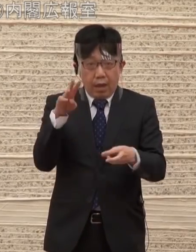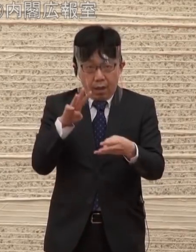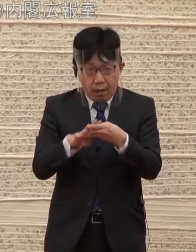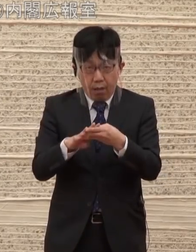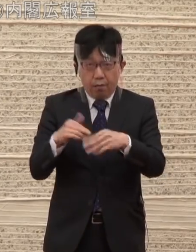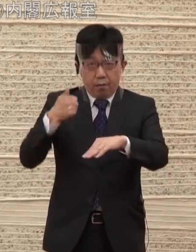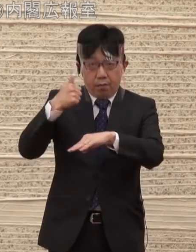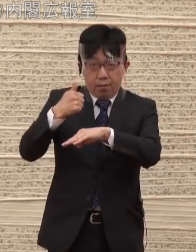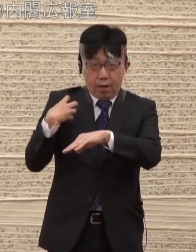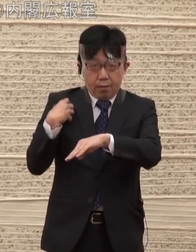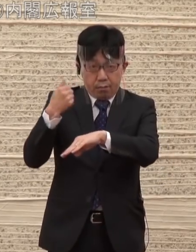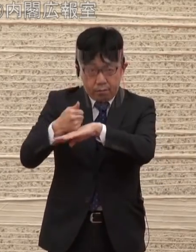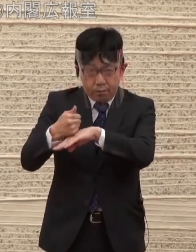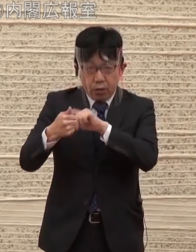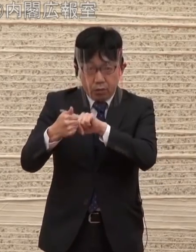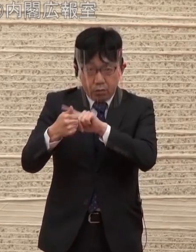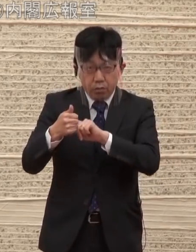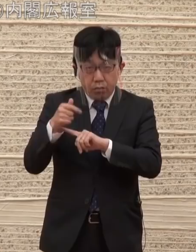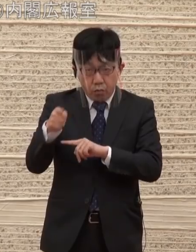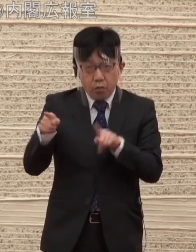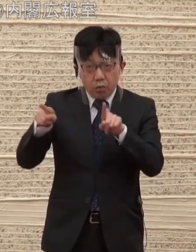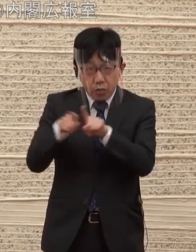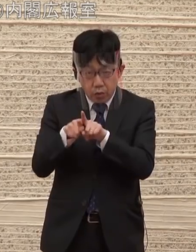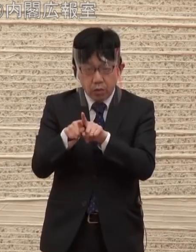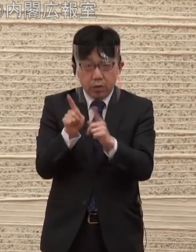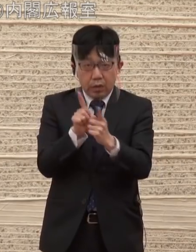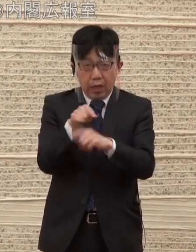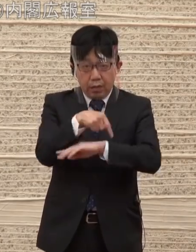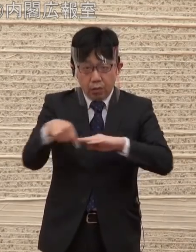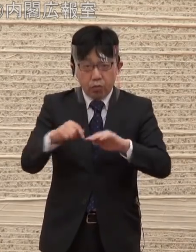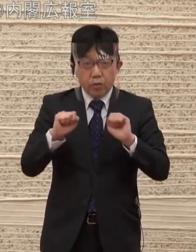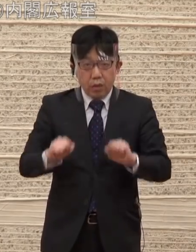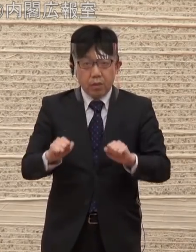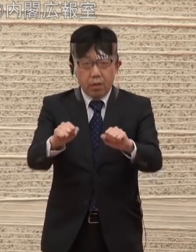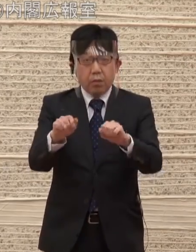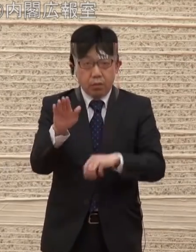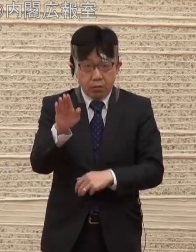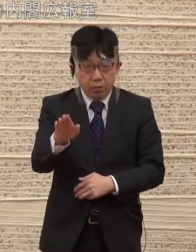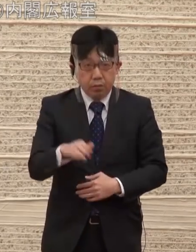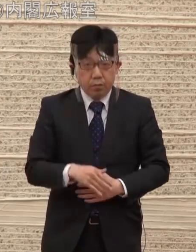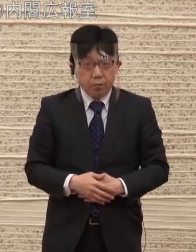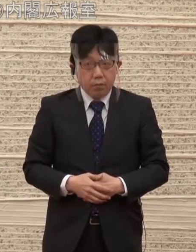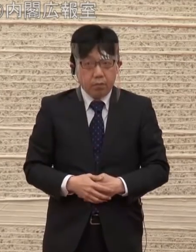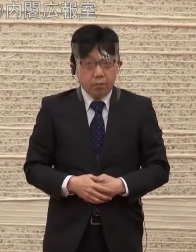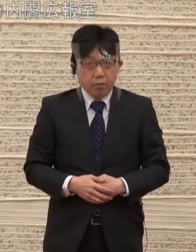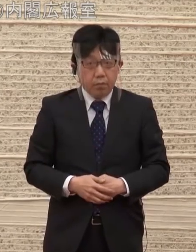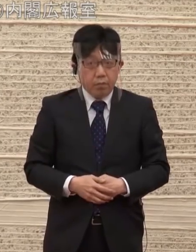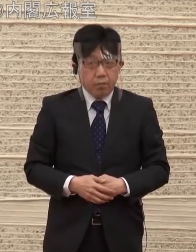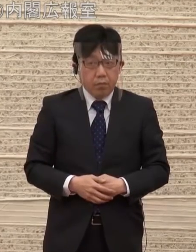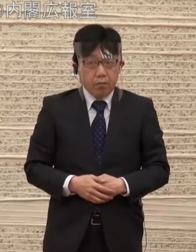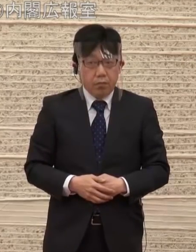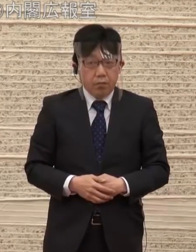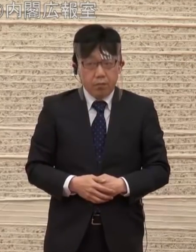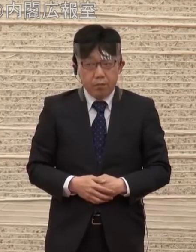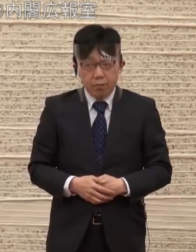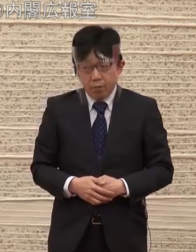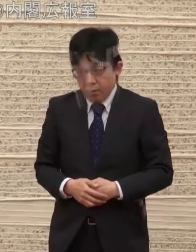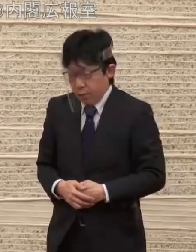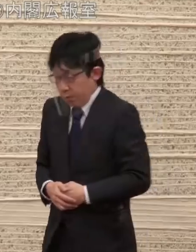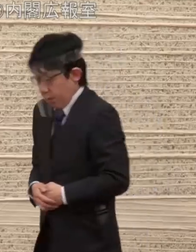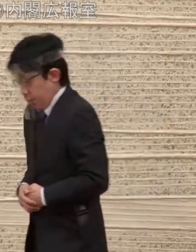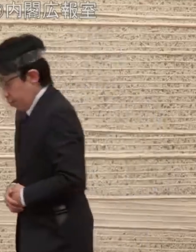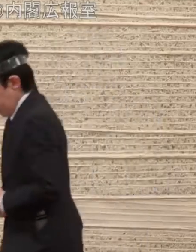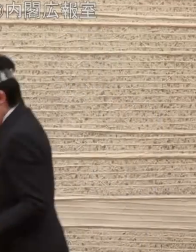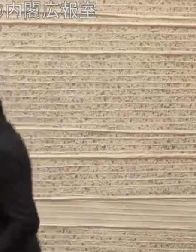しっかりと万全を期しているところありますそれでは次のかと背景が空くて傘